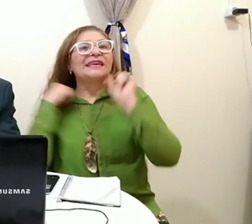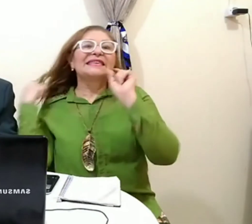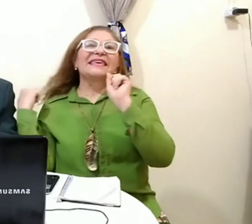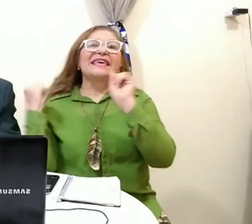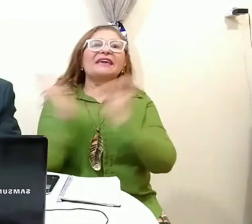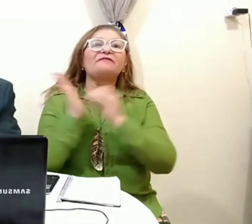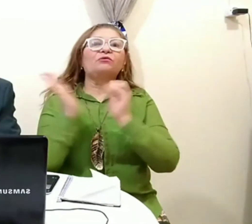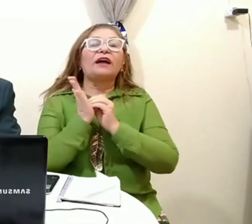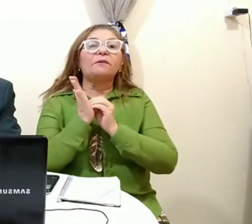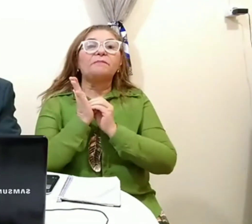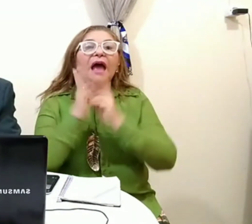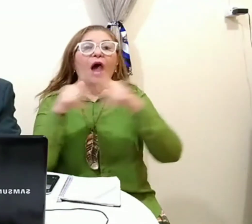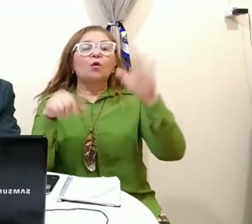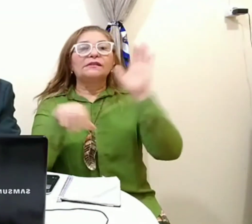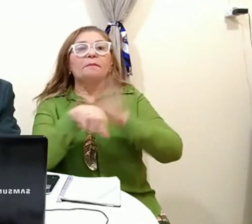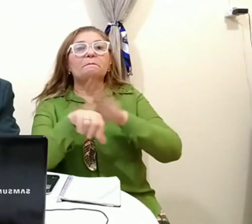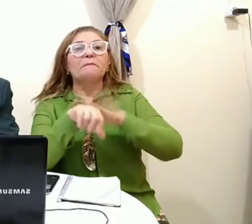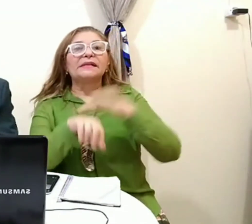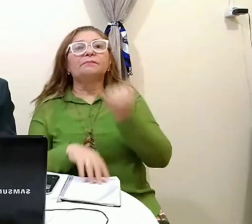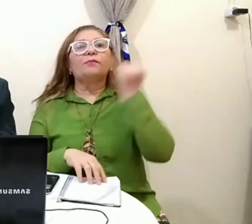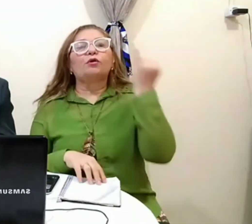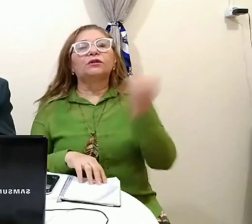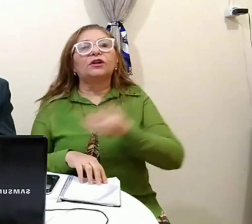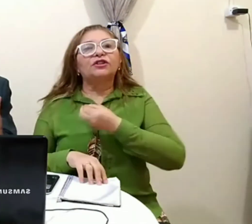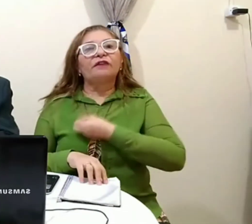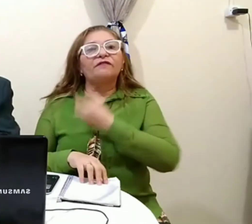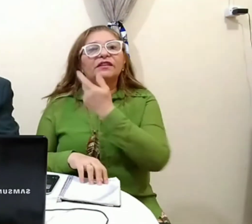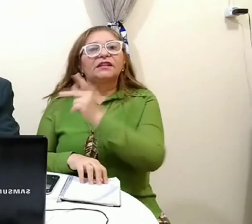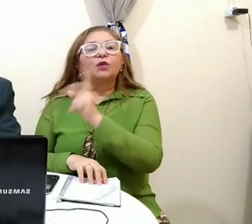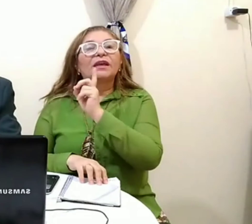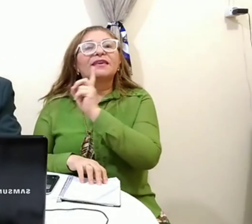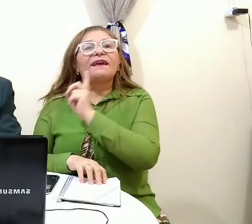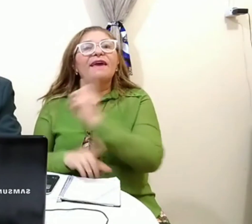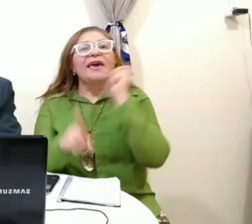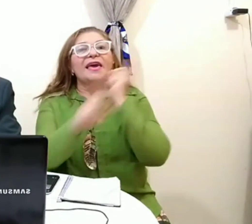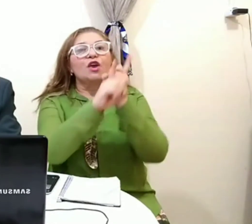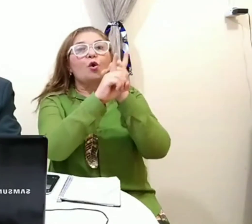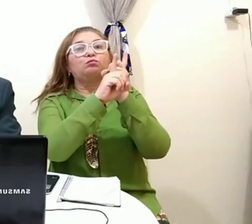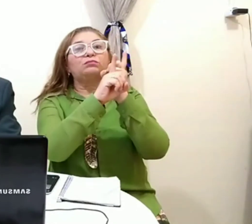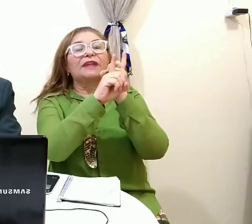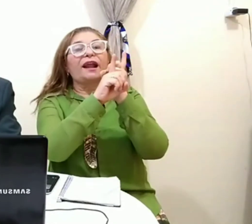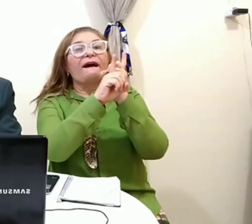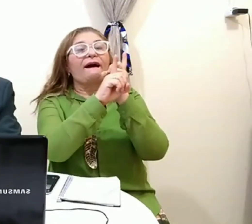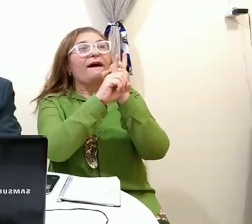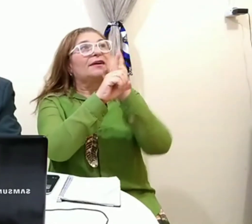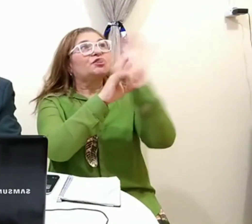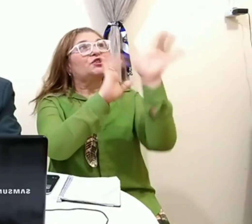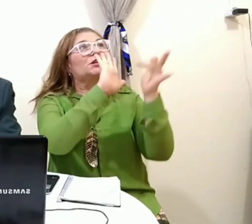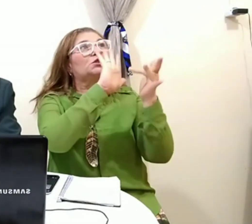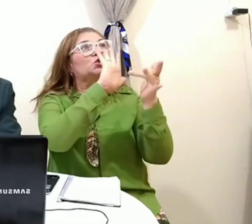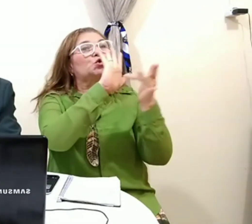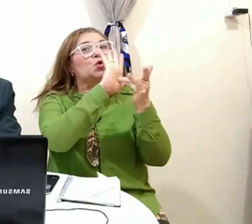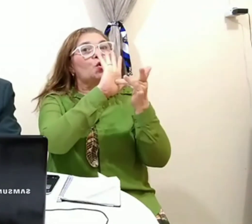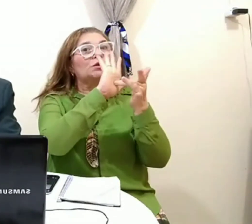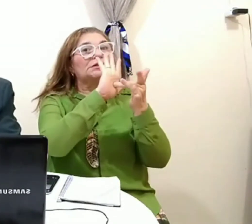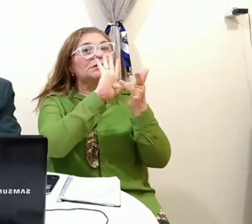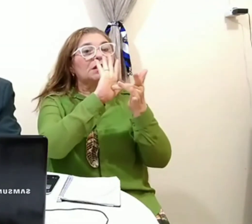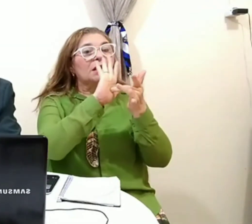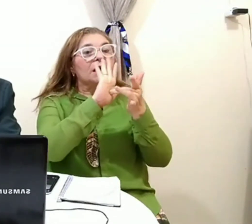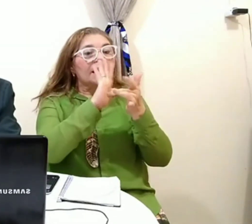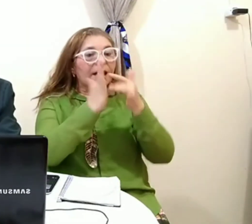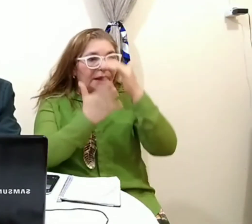coisa mais importante da vida dele, o encontro pessoal com o Senhor Jesus Cristo, através de crer